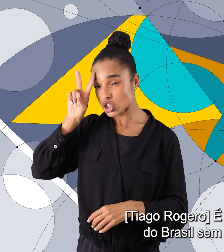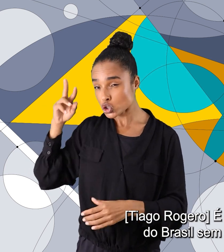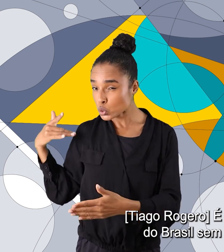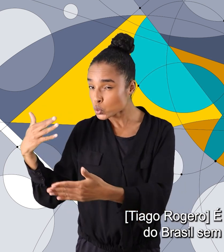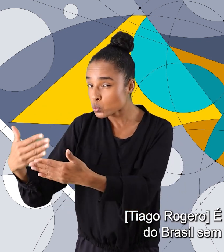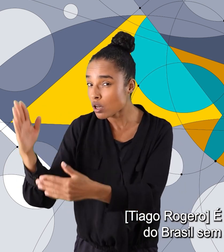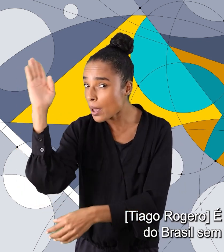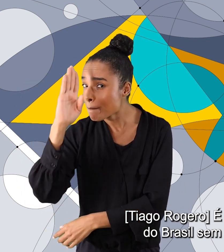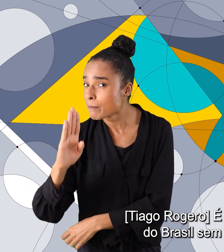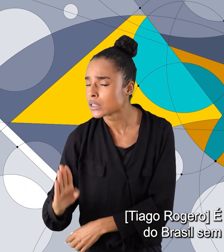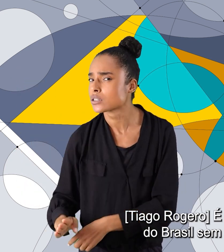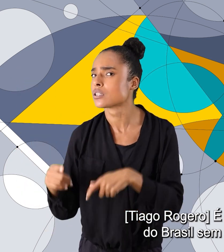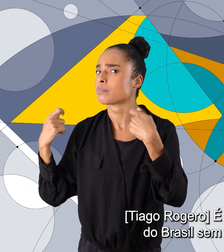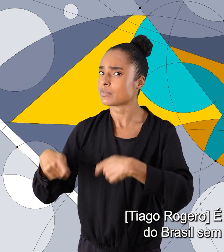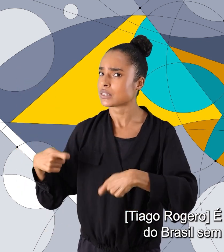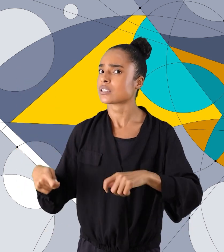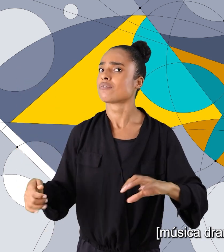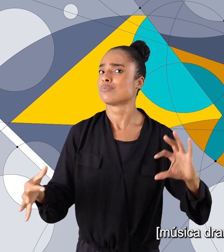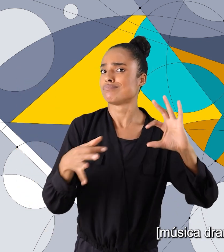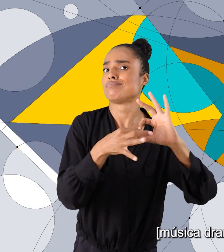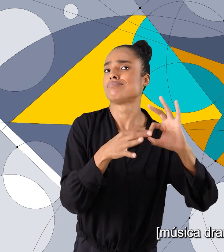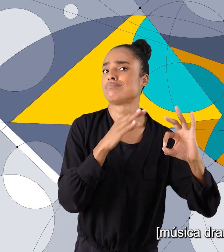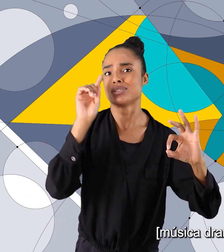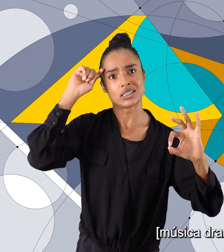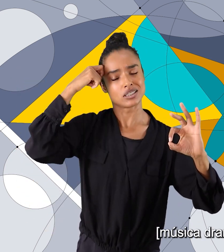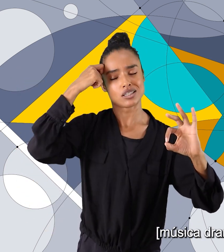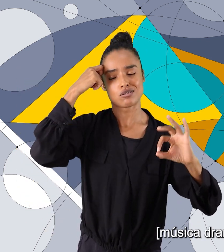é uma história do Brasil sem o negro.